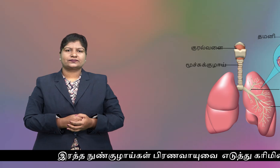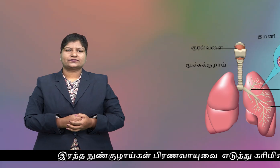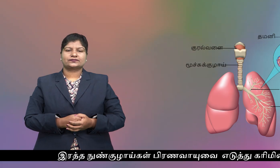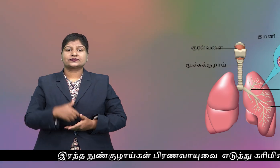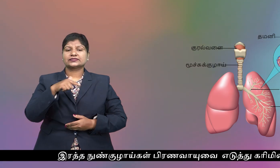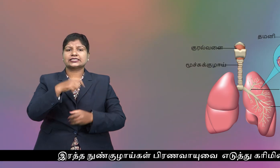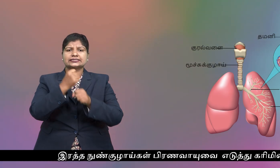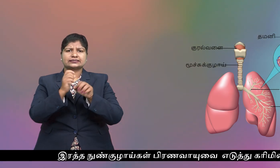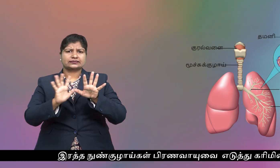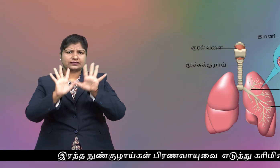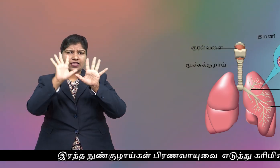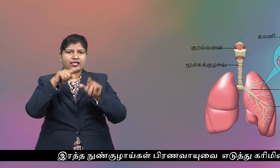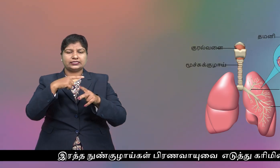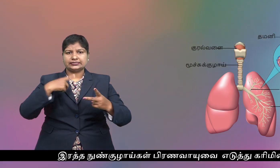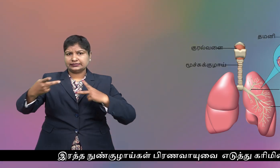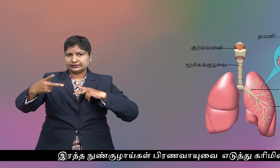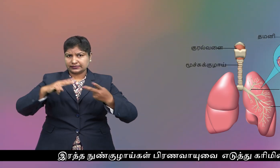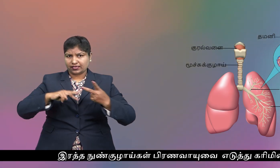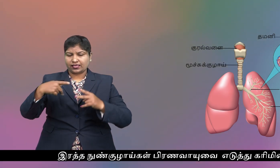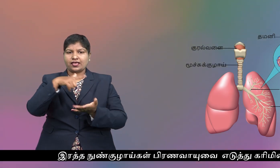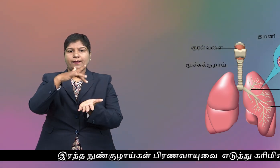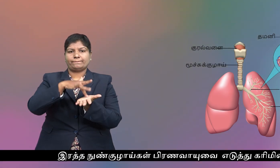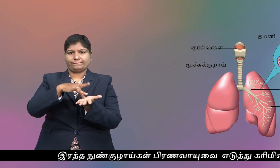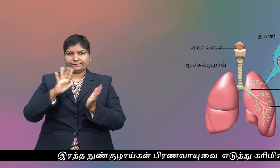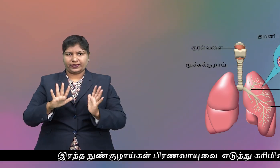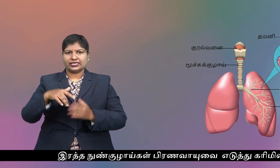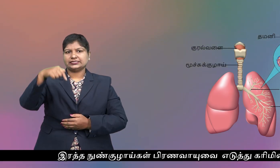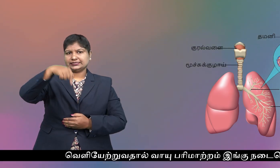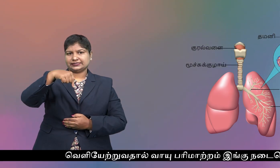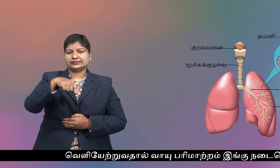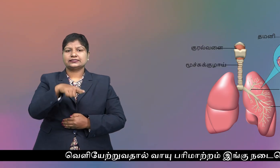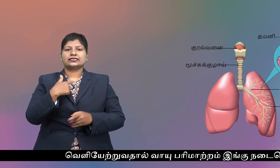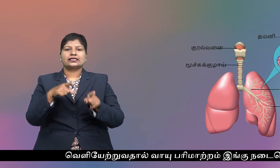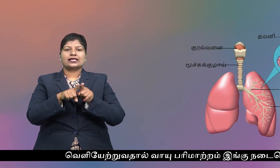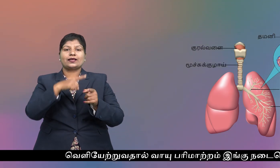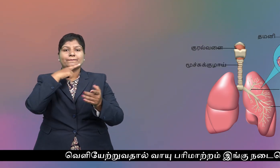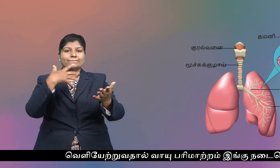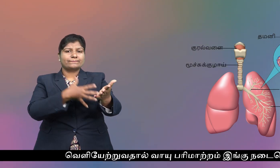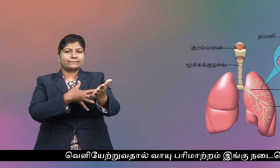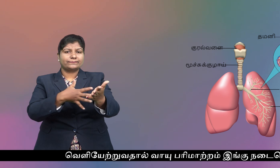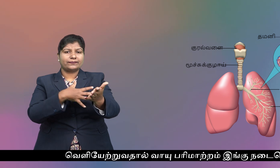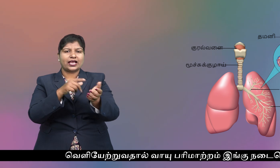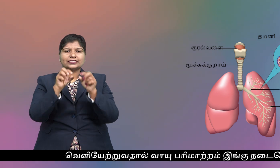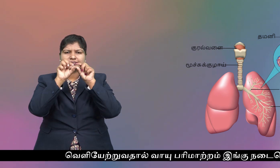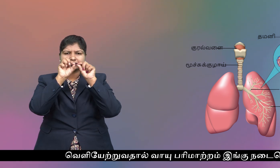இரத்த நுண்குழாய்கள் பிராணவாயுவை எடுத்து கரிமல வாயுவாக வெளியேற்றுவதால் வாயு பரிமாற்றம் இங்கு